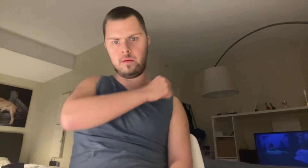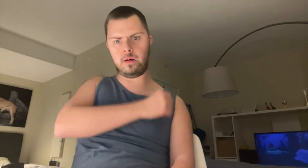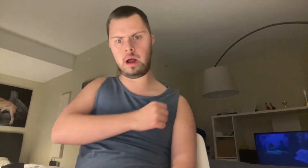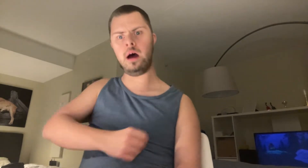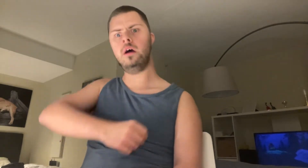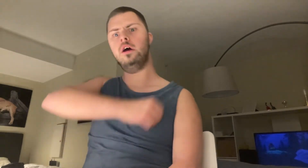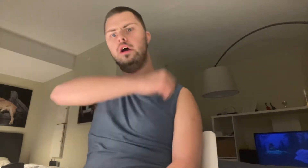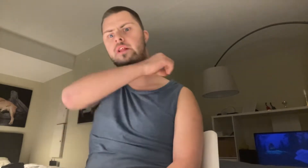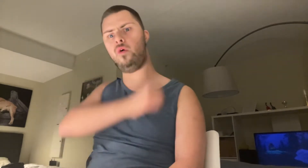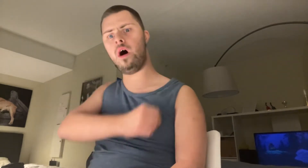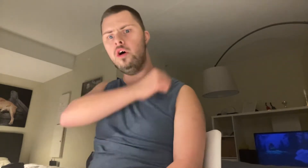vara